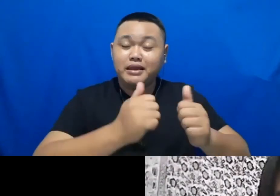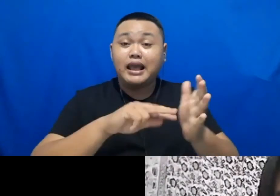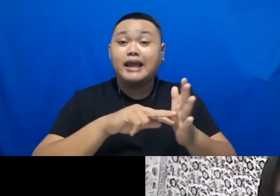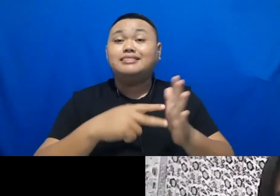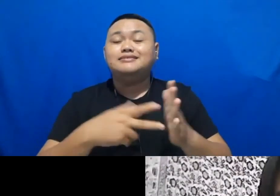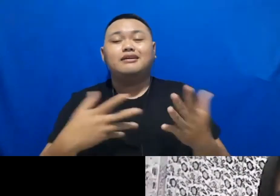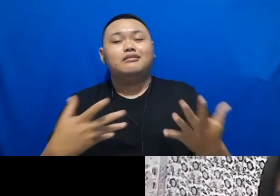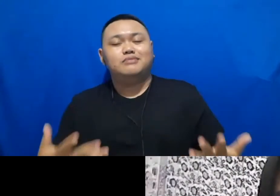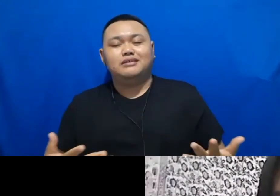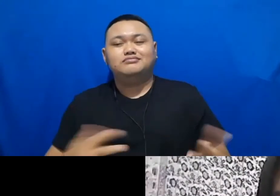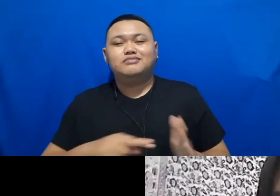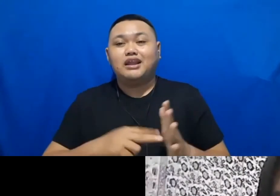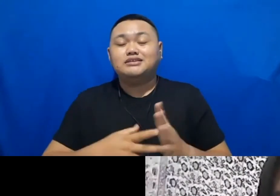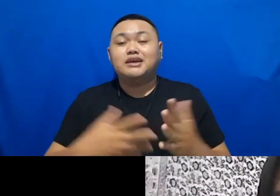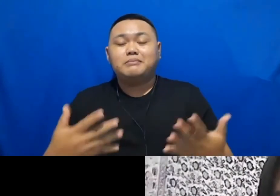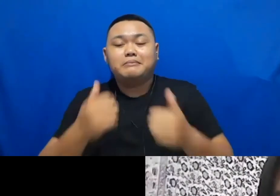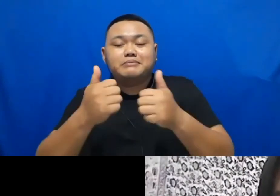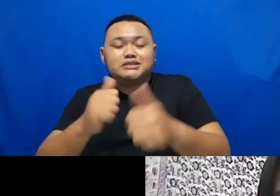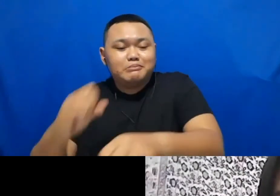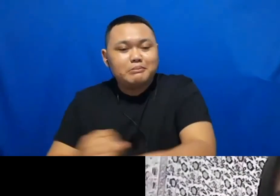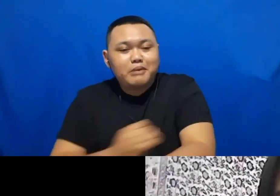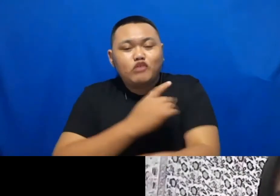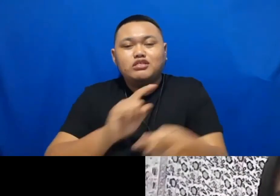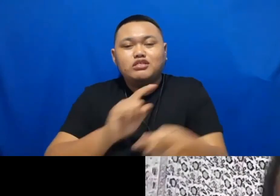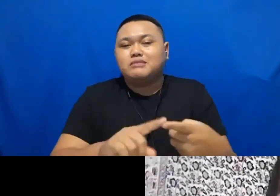Ibu, kemudian juga adik-adik tadi,